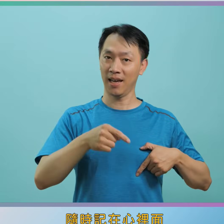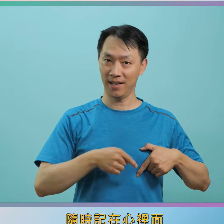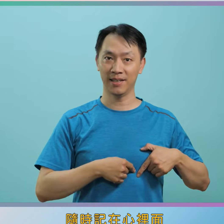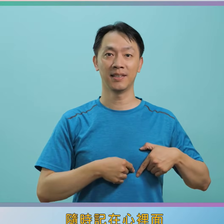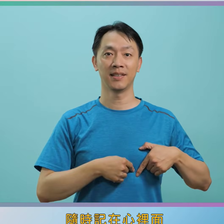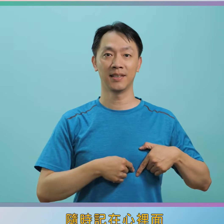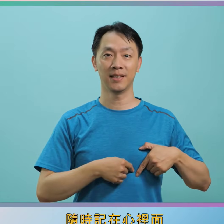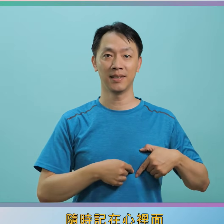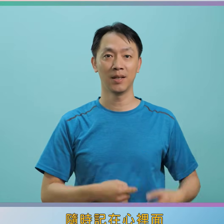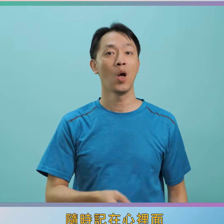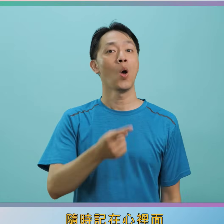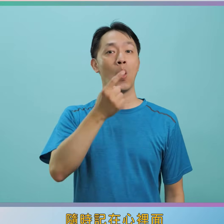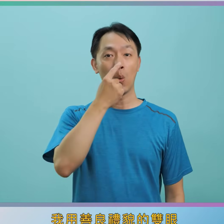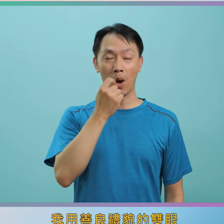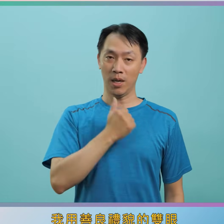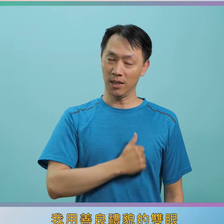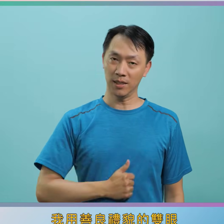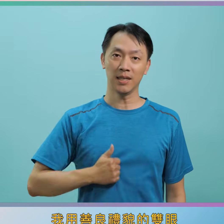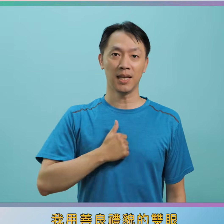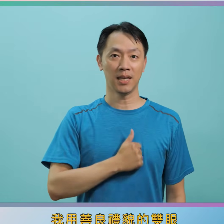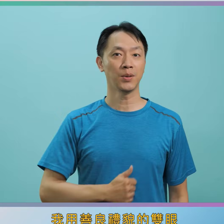面。我用善良